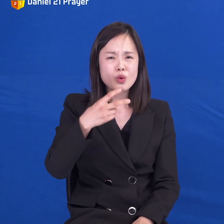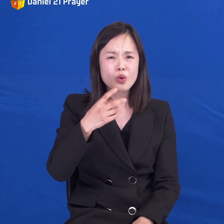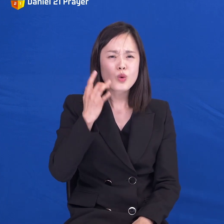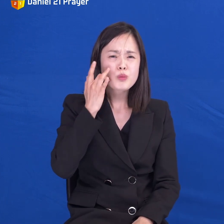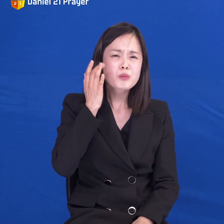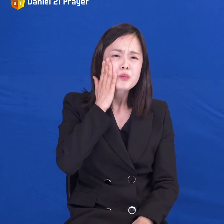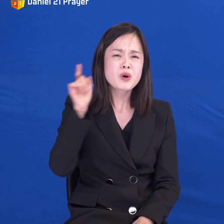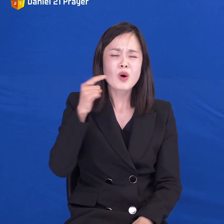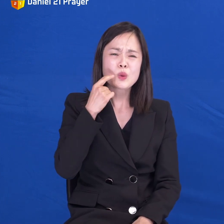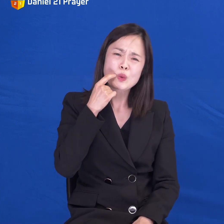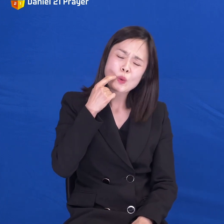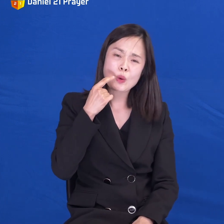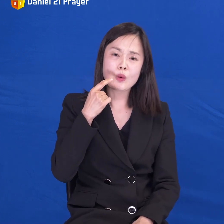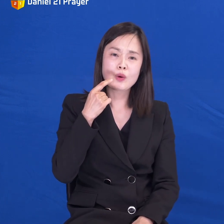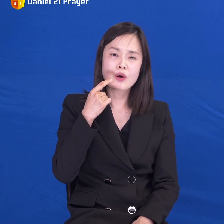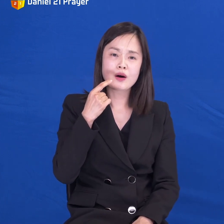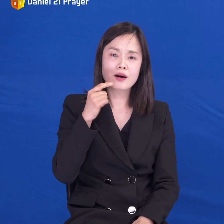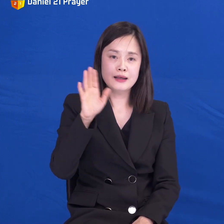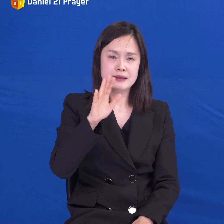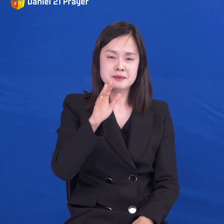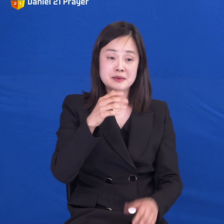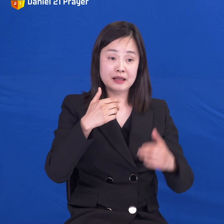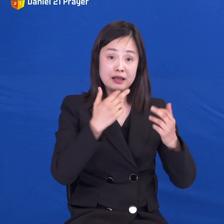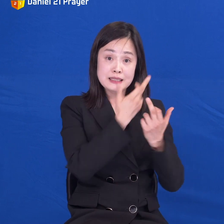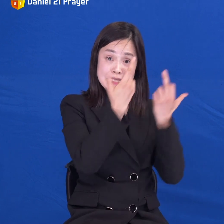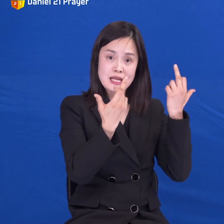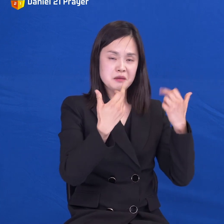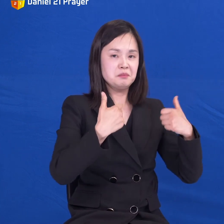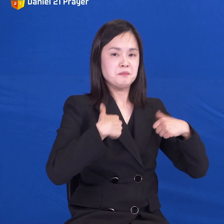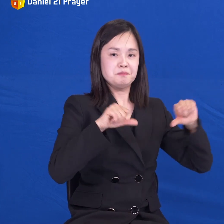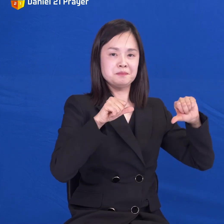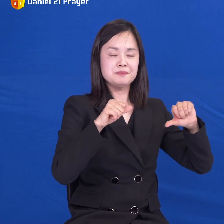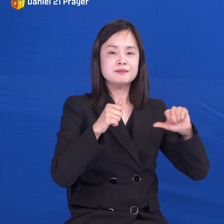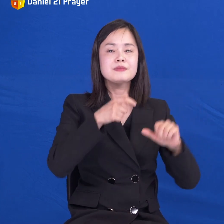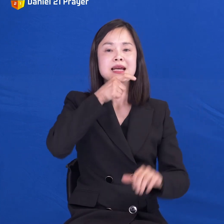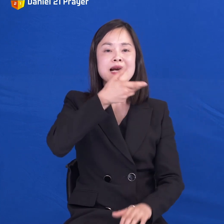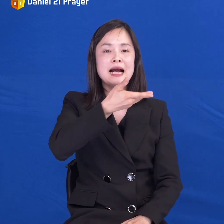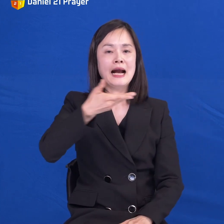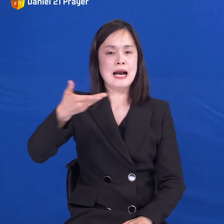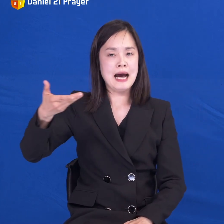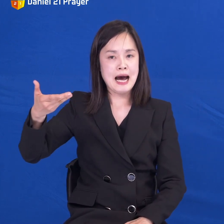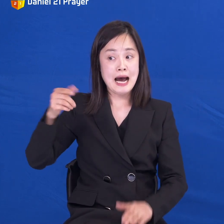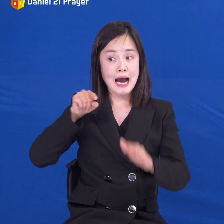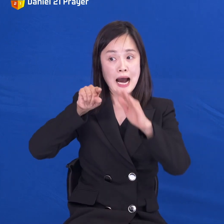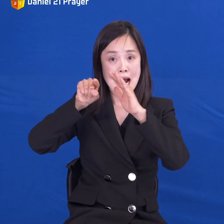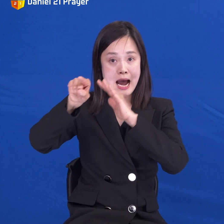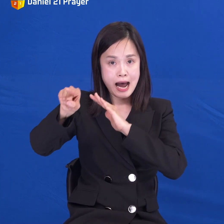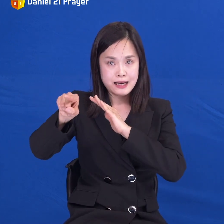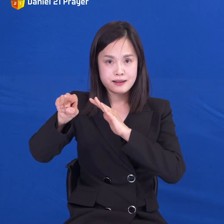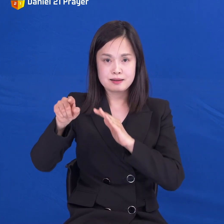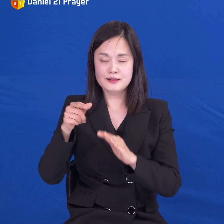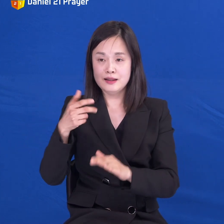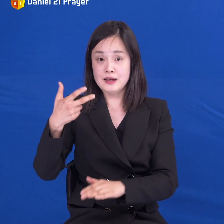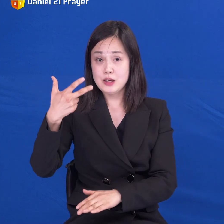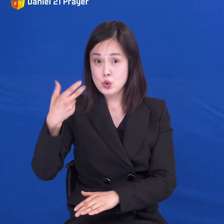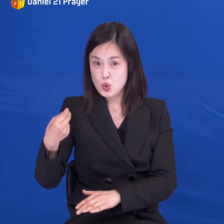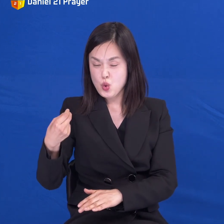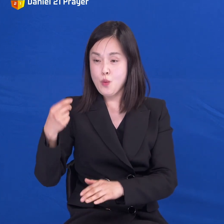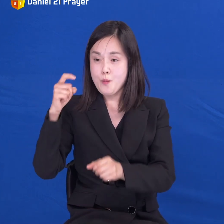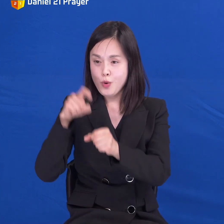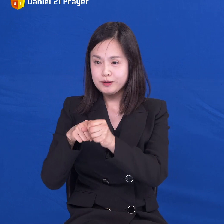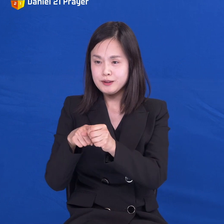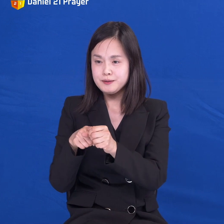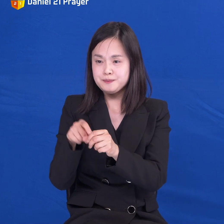무서워요. 그래서 강으로 가요. 강이 좋은 게 여러분, 강에 가서 살짝 앉으면 비대가 돼버립니다. 휴지가